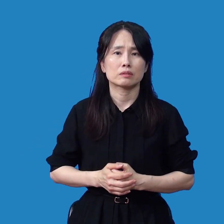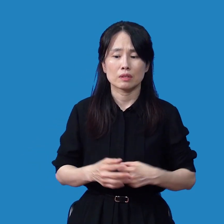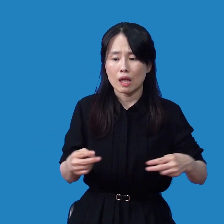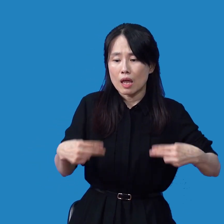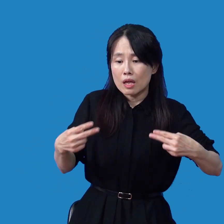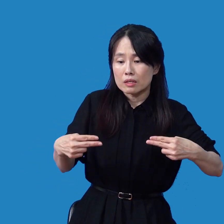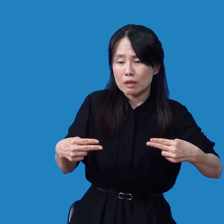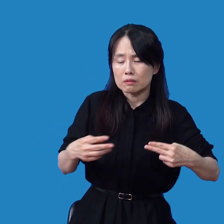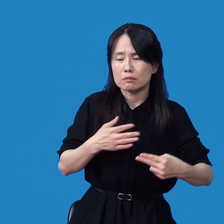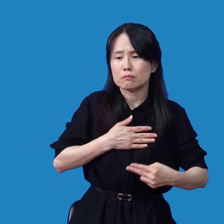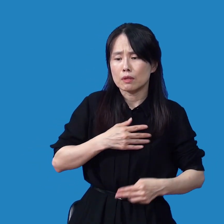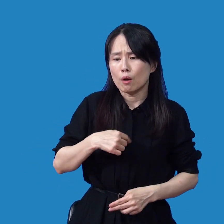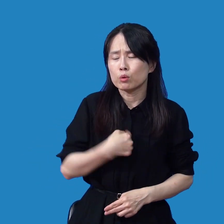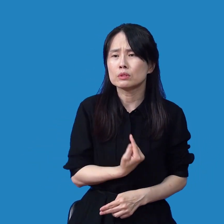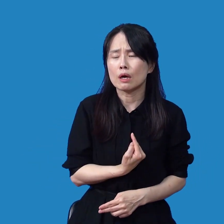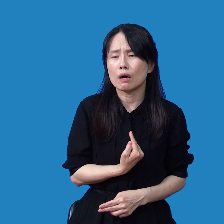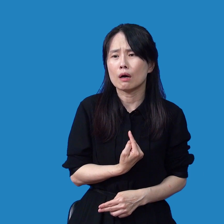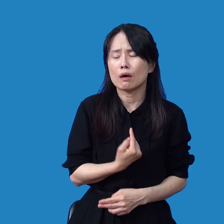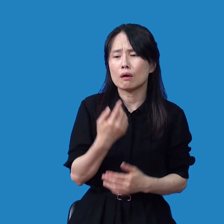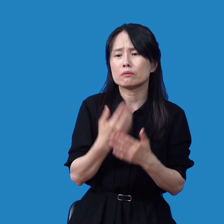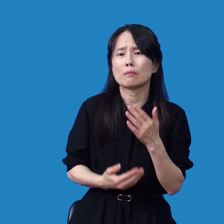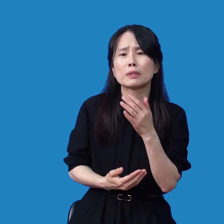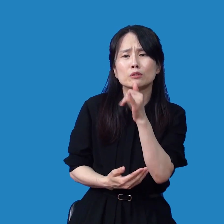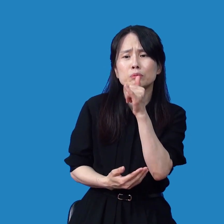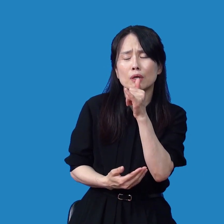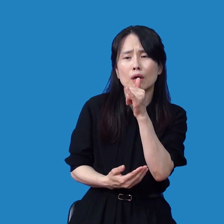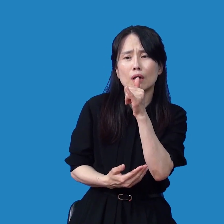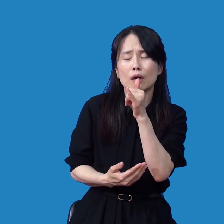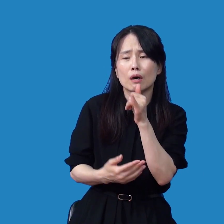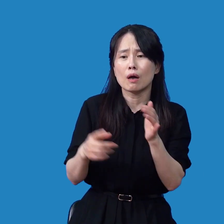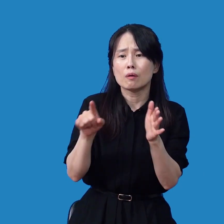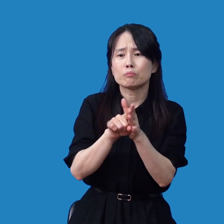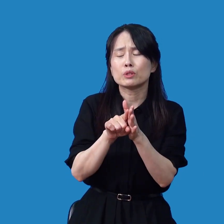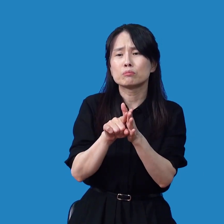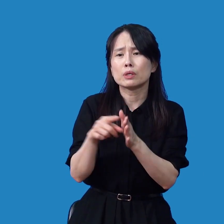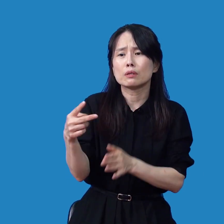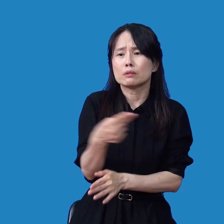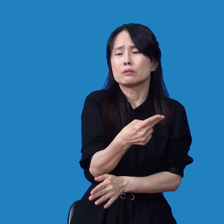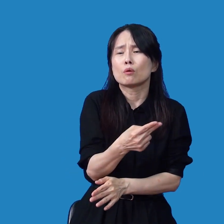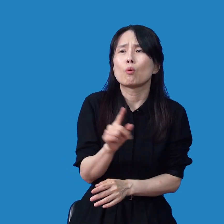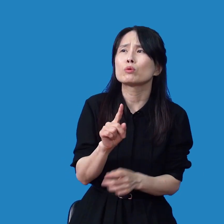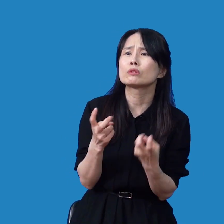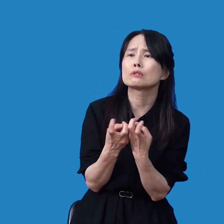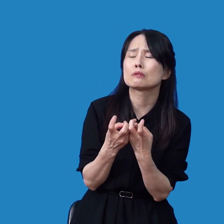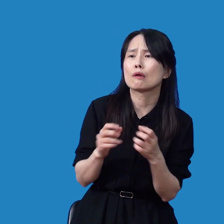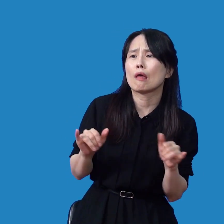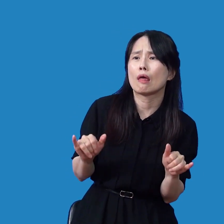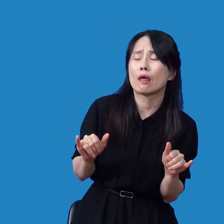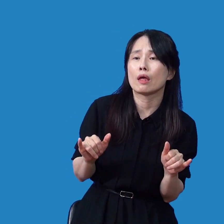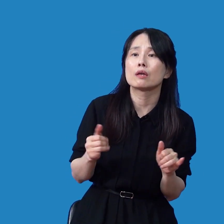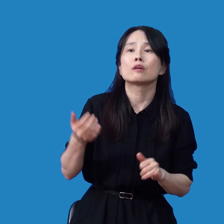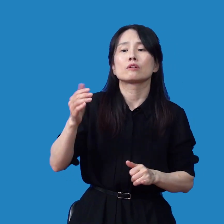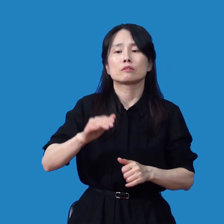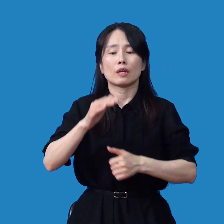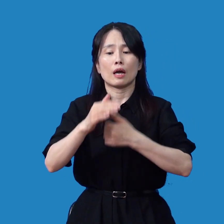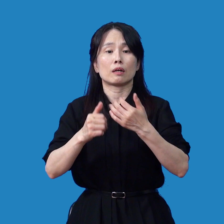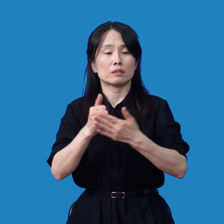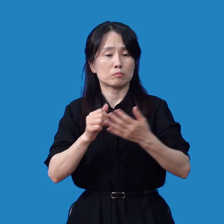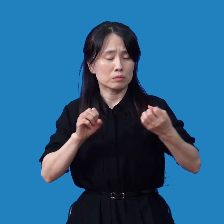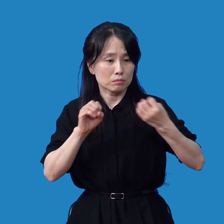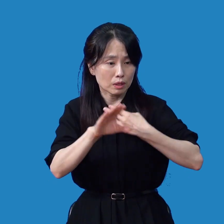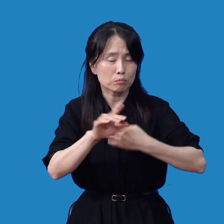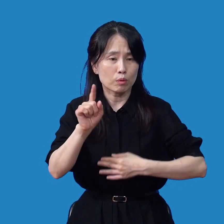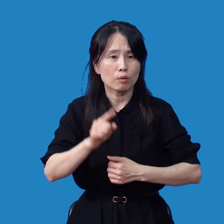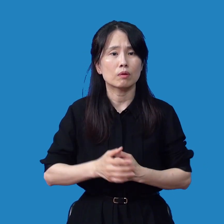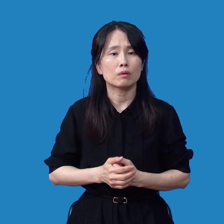엘리야는 자기를 마지막으로 해서 신앙의 대가 완전히 끊어지는 줄 알았습니다. 그런데 하나님은 무슨